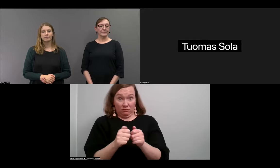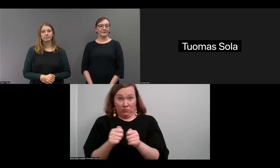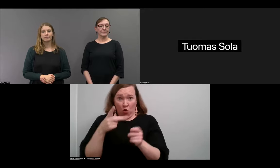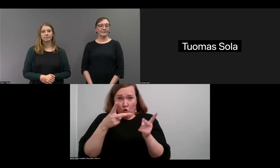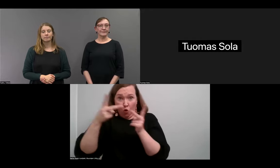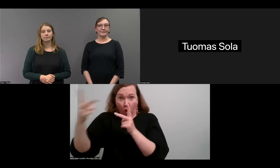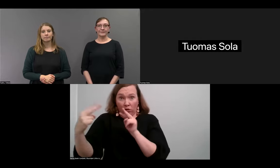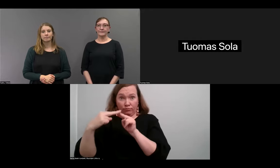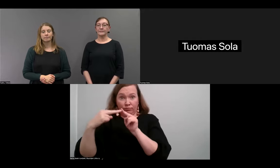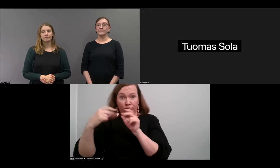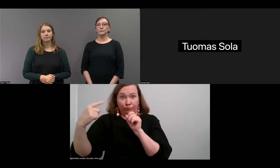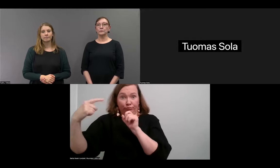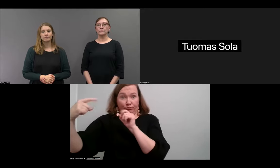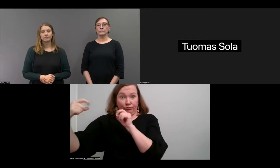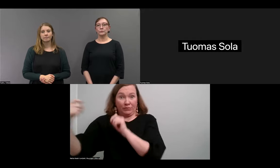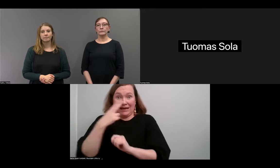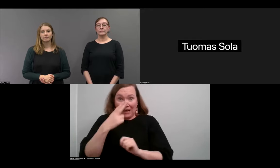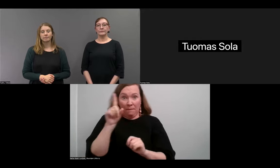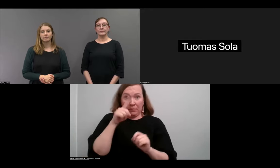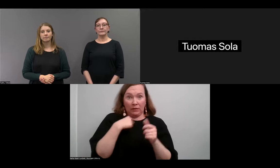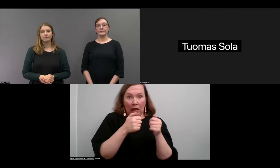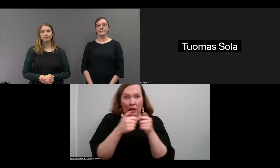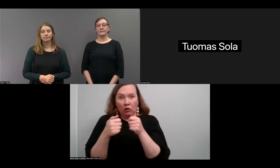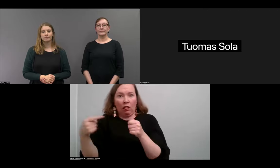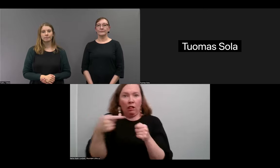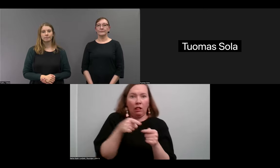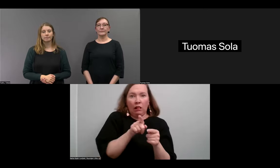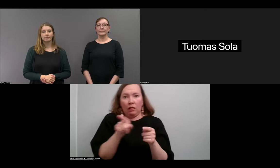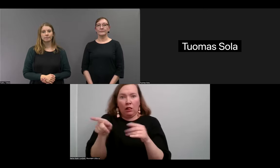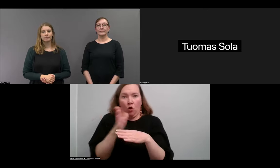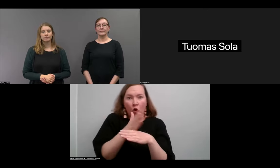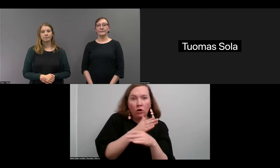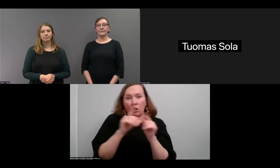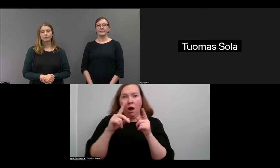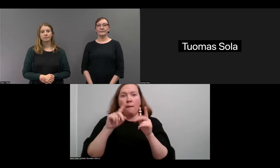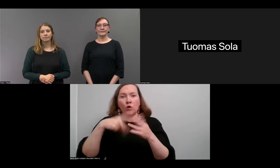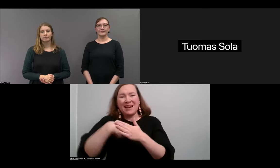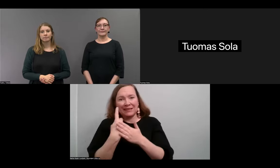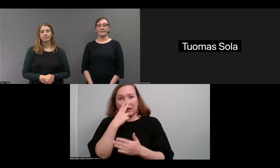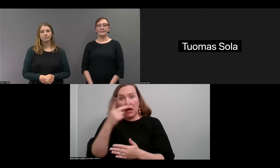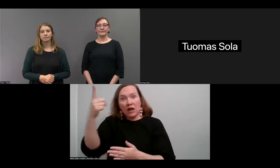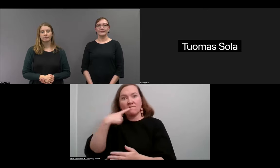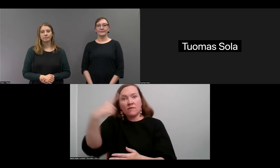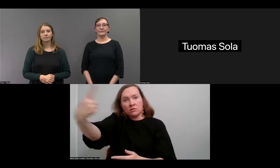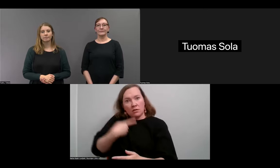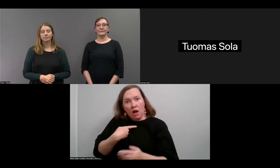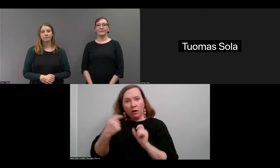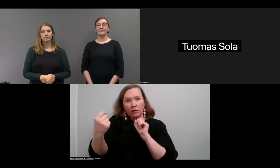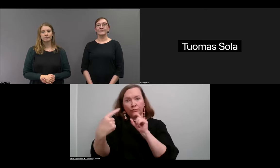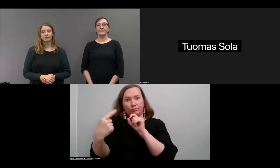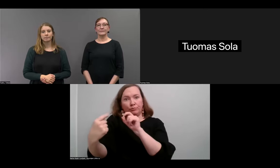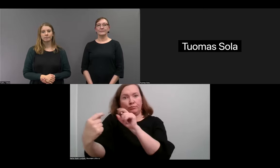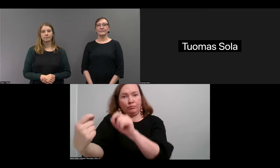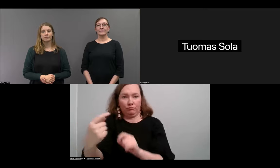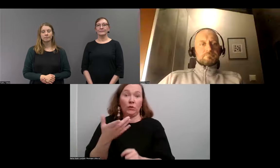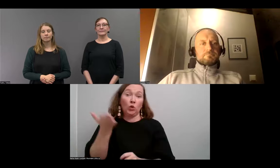reaaliaikainen mahdollisuus, tekstisyöttömahdollisuus, eli tavallaan että se yhteys pysyisi koko ajan ja molemmat näkisi koko ajan, mitä toinen kirjoittaa.